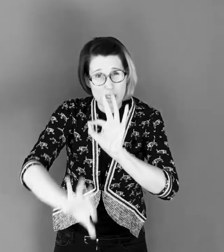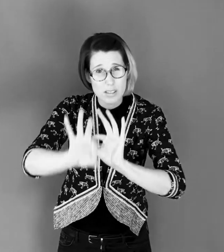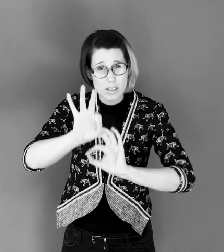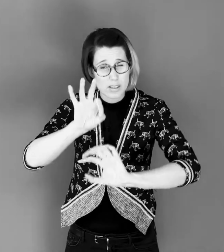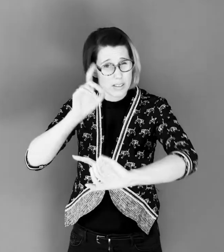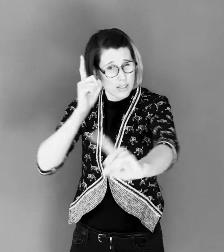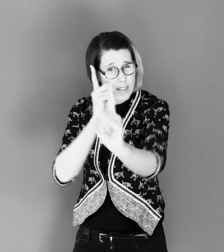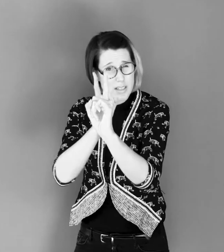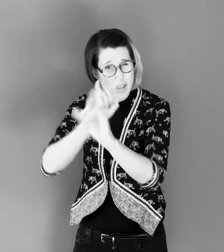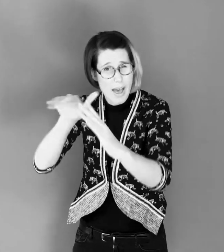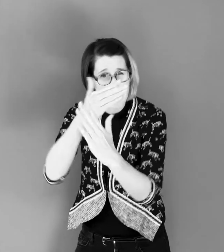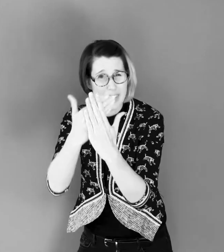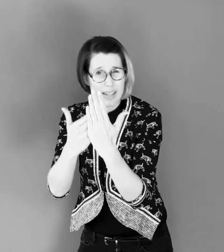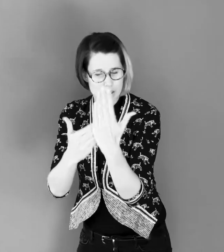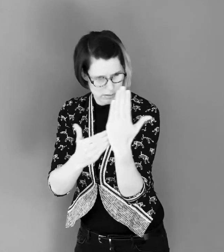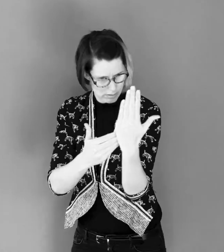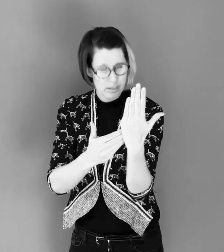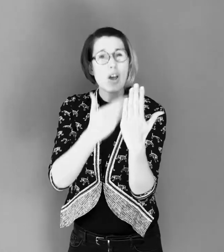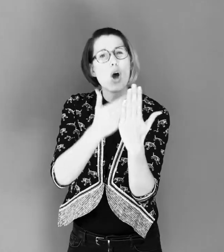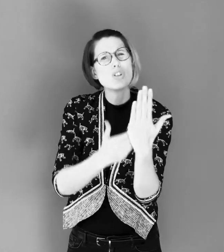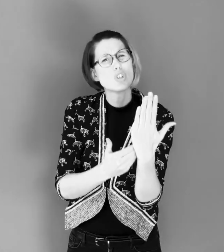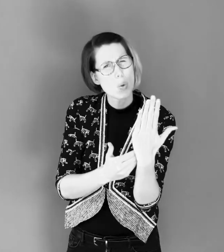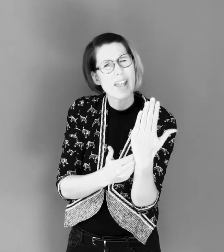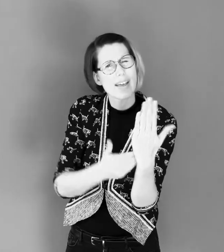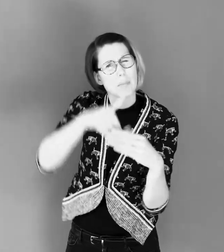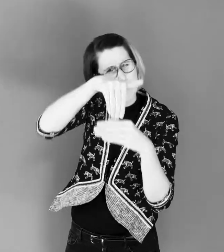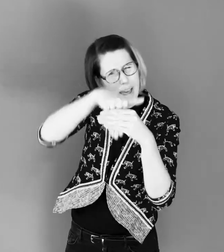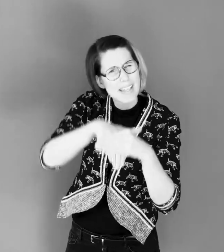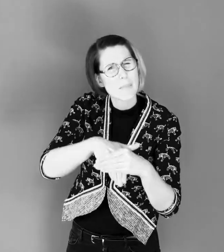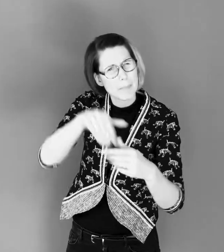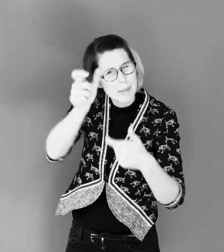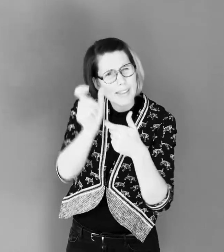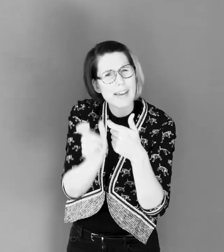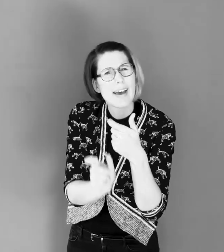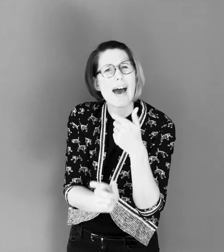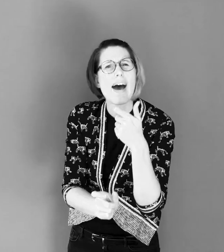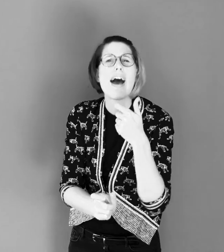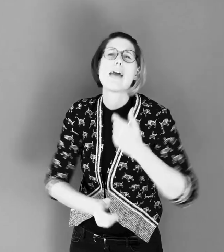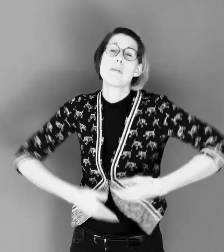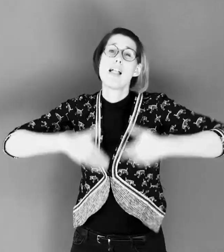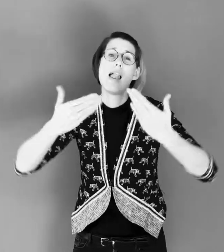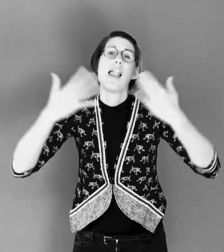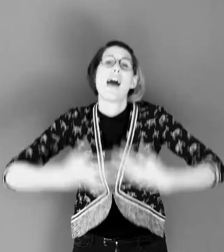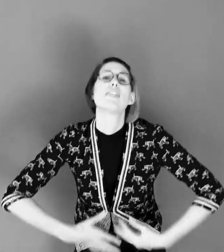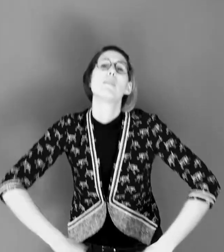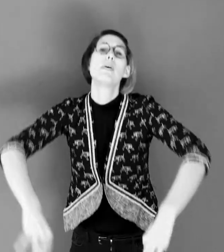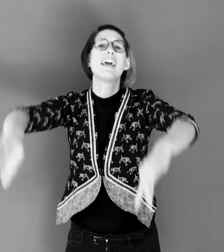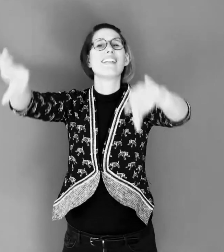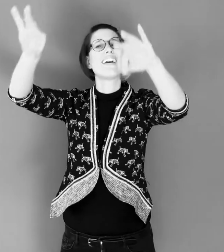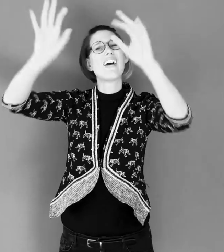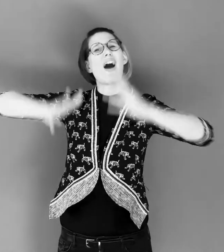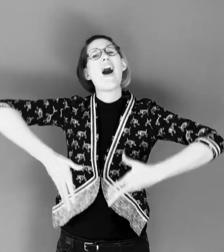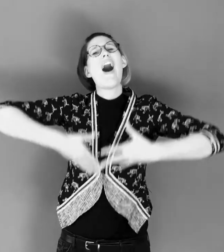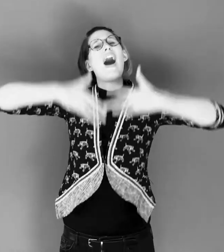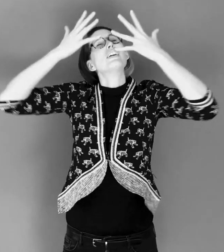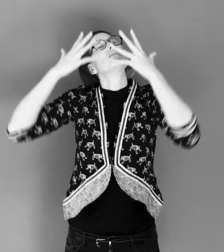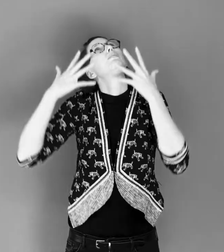kiezen, samen dichten, een sonnet met binnenrijm. Later beter, als het licht